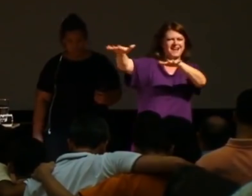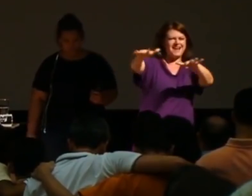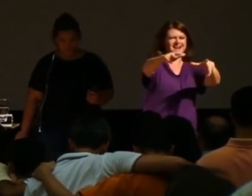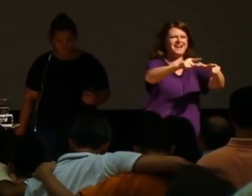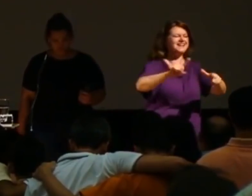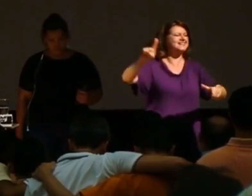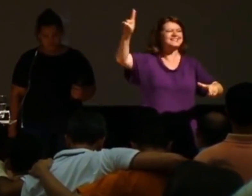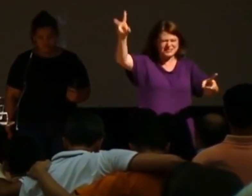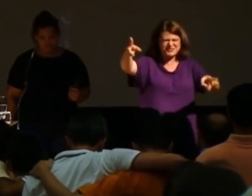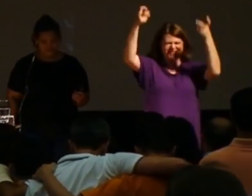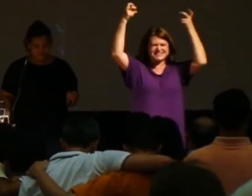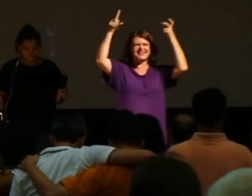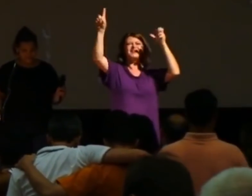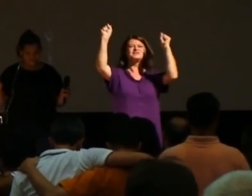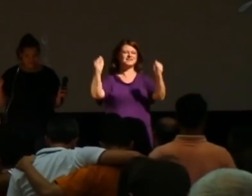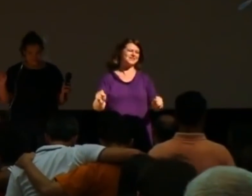Senhor Deus e Pai,